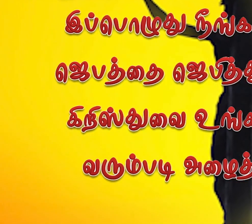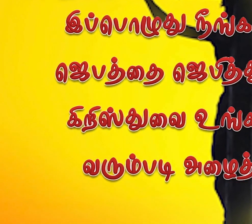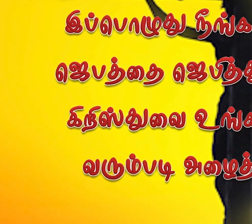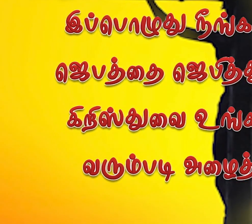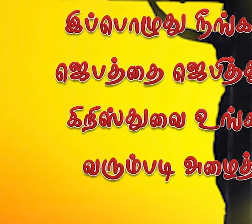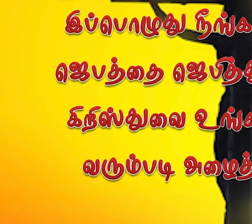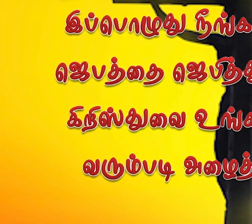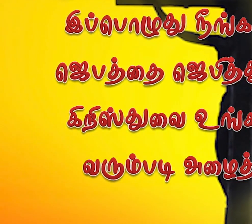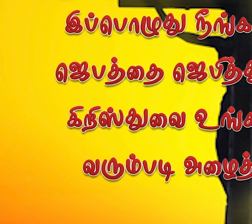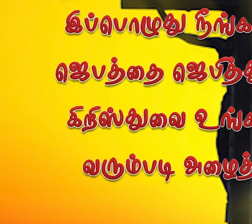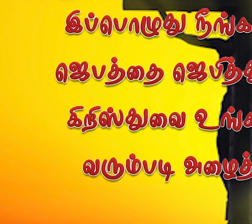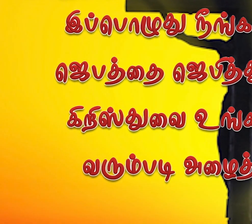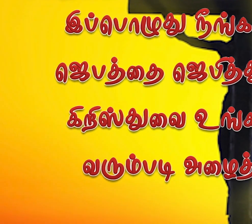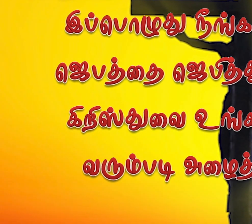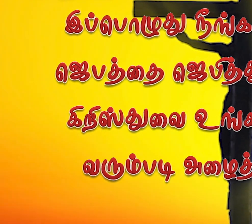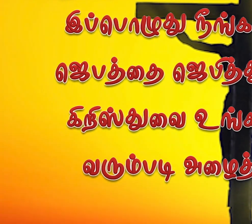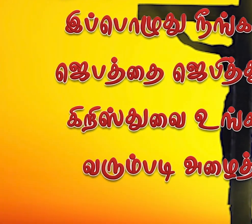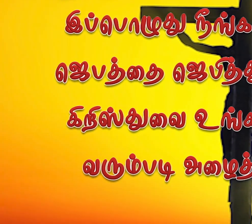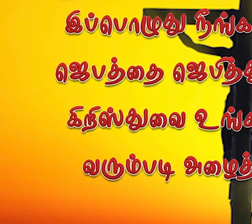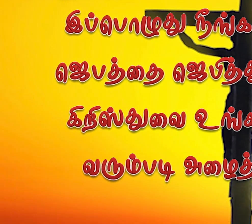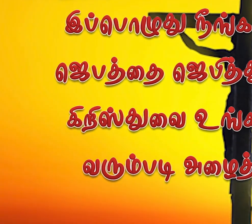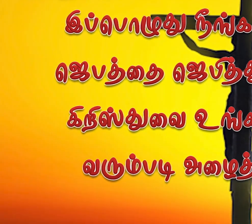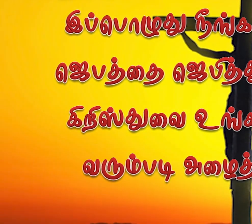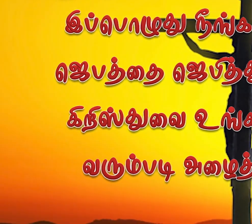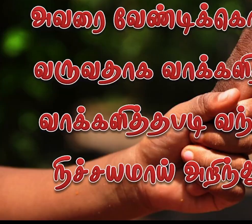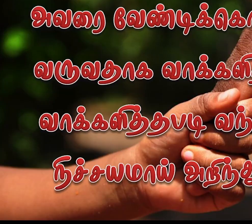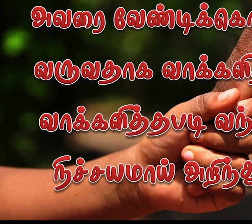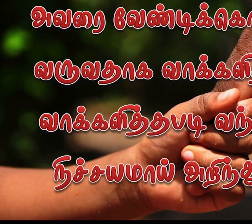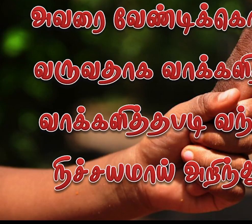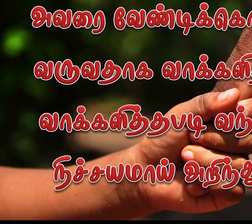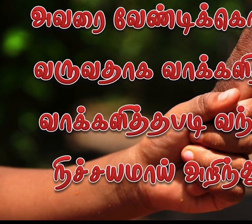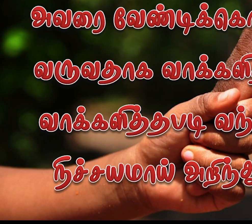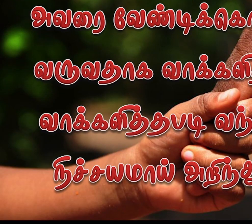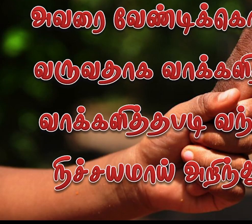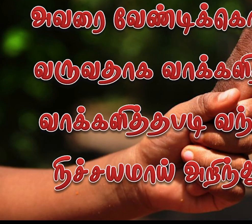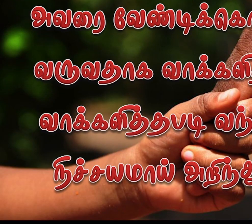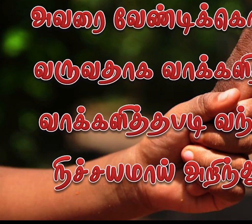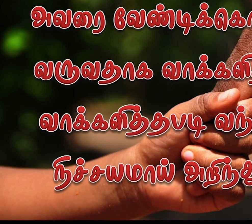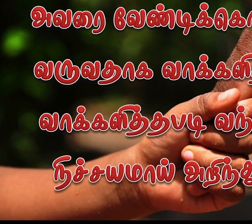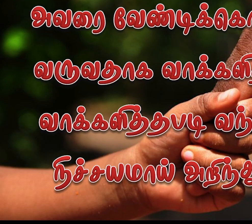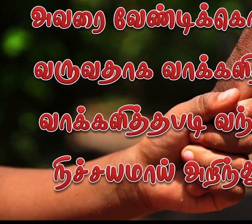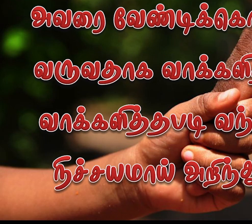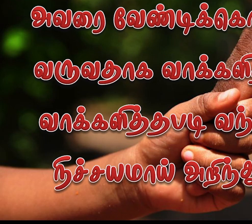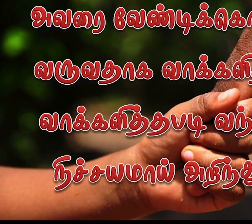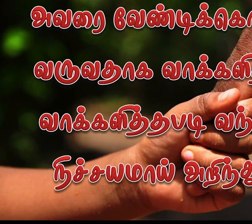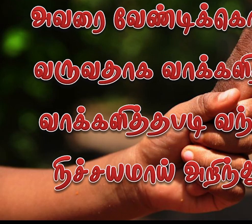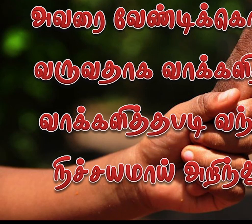இயேசு கிறிஸ்துவை உங்கள் வாழ்க்கையில் வரும்படி அழைத்திருக்கிறீர்கள். அவரை வேண்டிக் கொள்ளும்போது அவர்